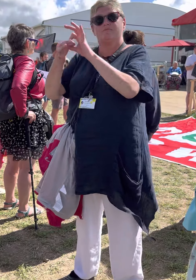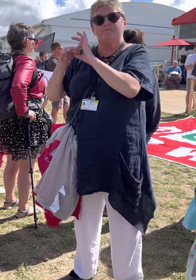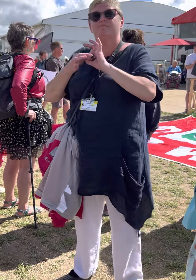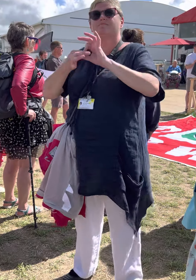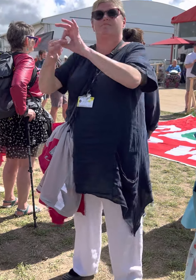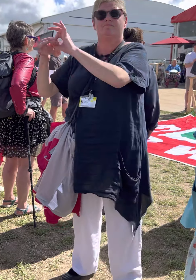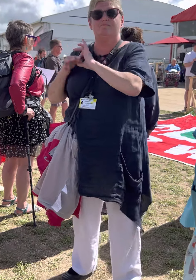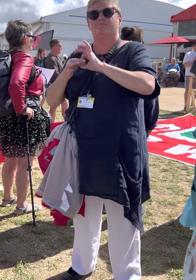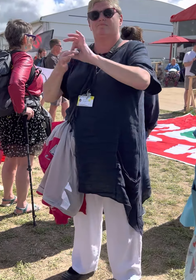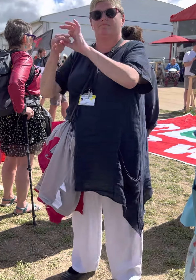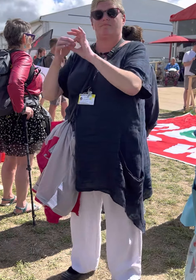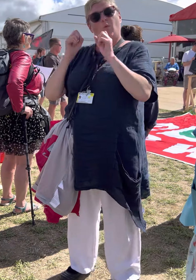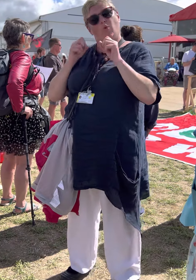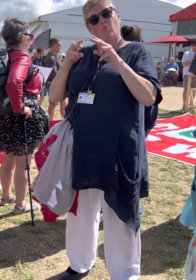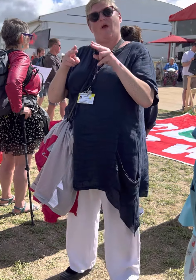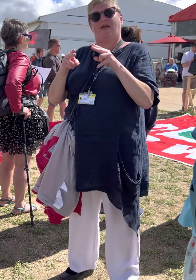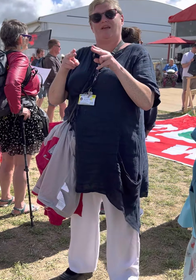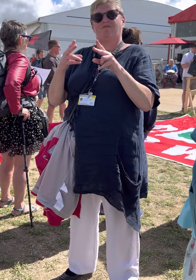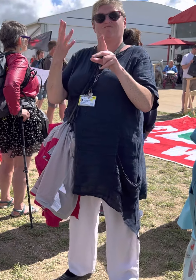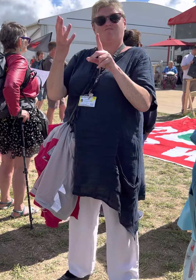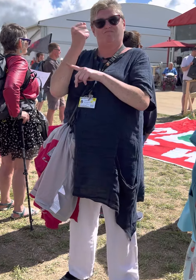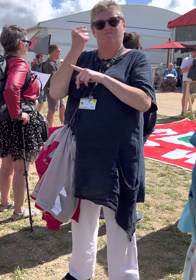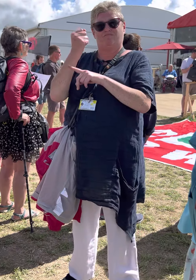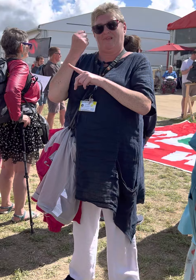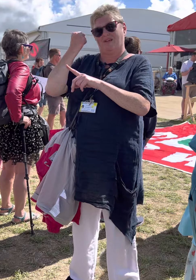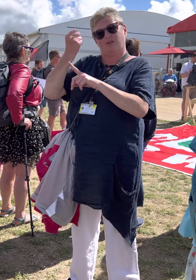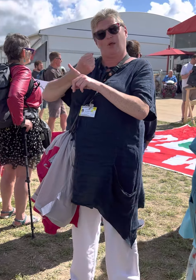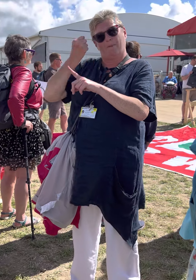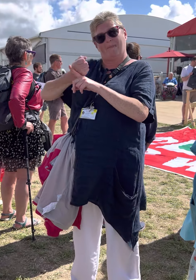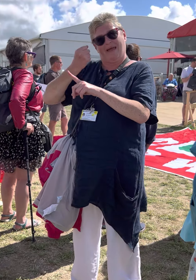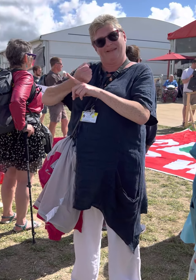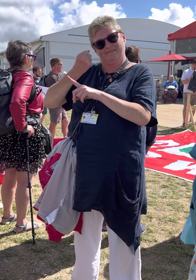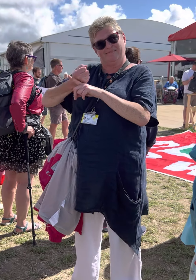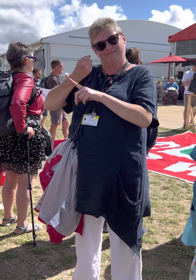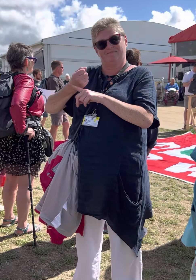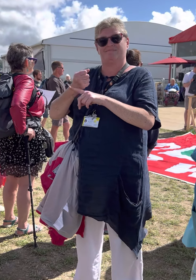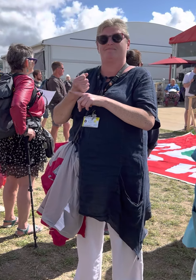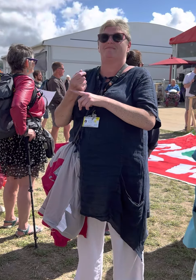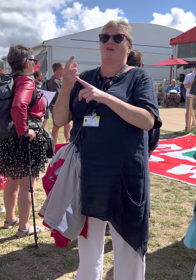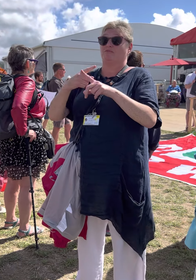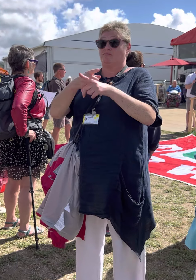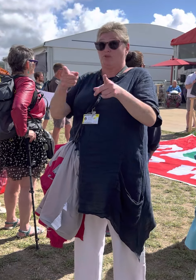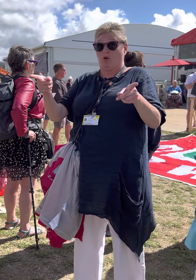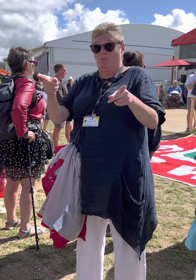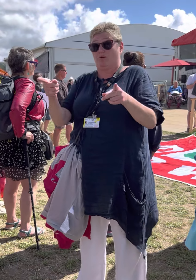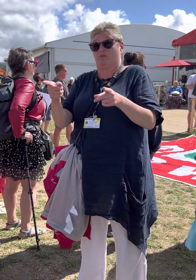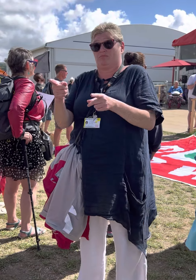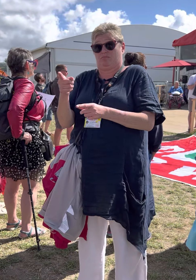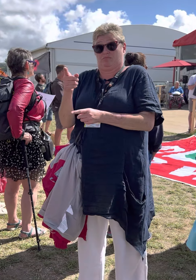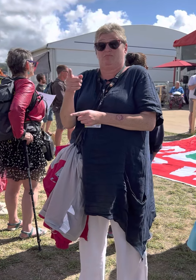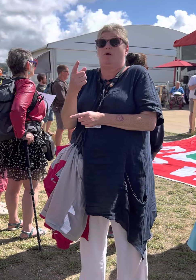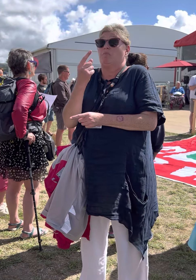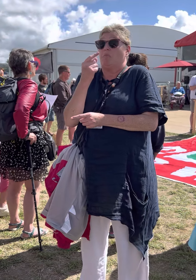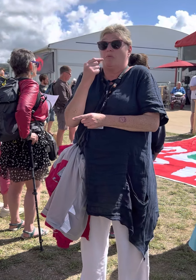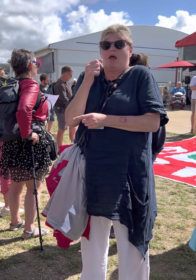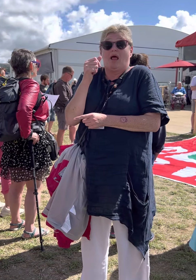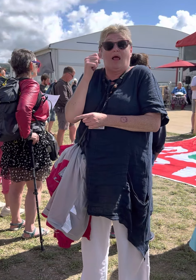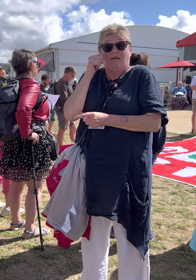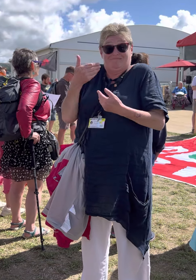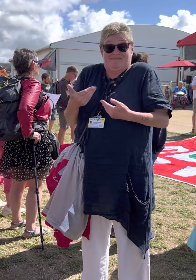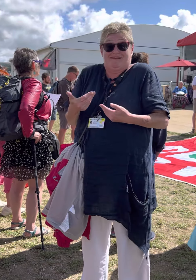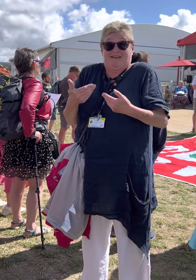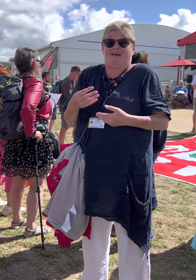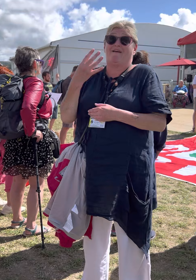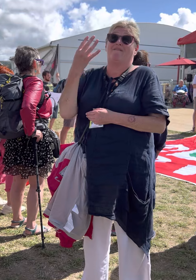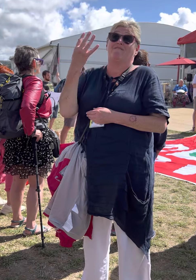gweithredu, sef yr un ffordd dyn ni wedi ennill unrhyw beth erioed. A bydd rai ohonoch chi falle'n gwybod taw heddi